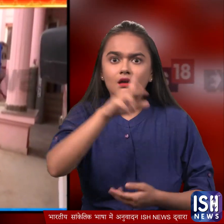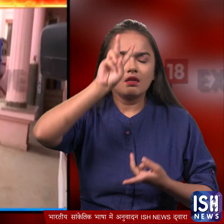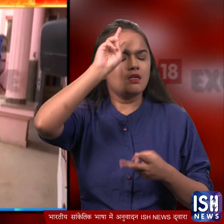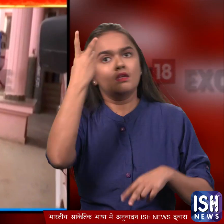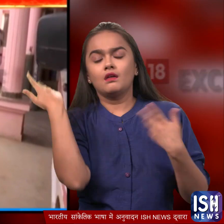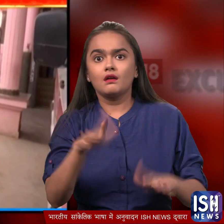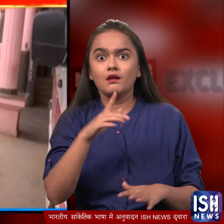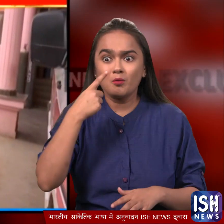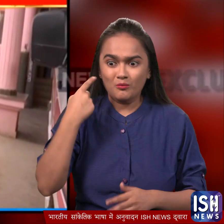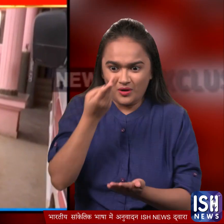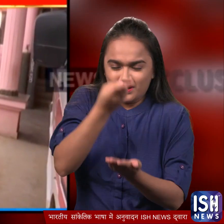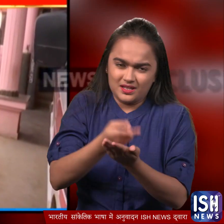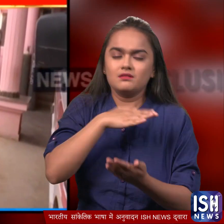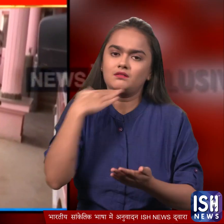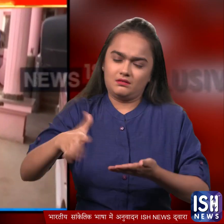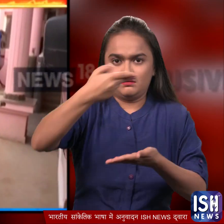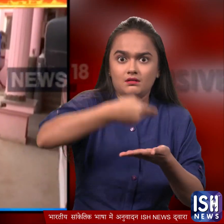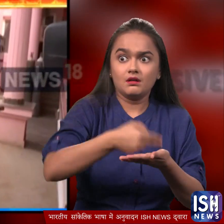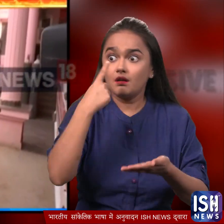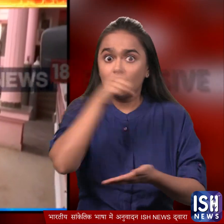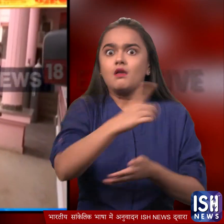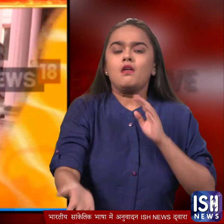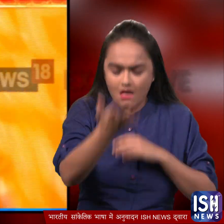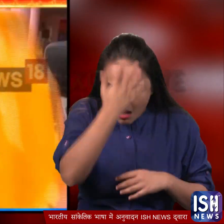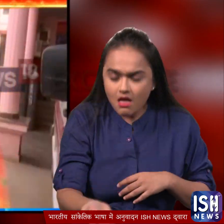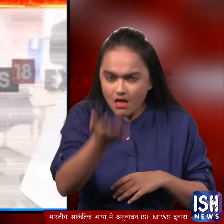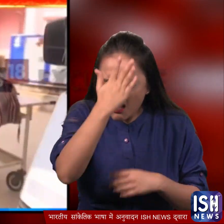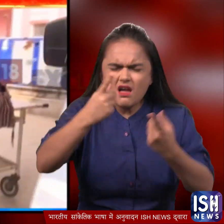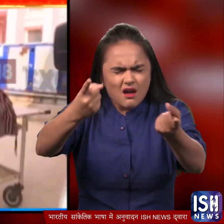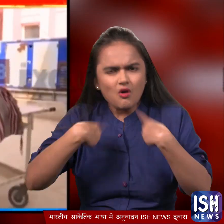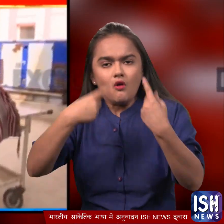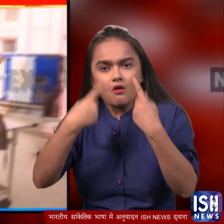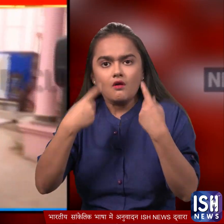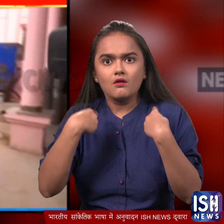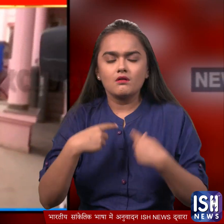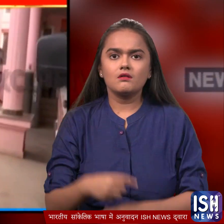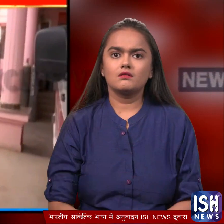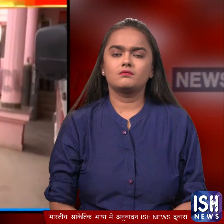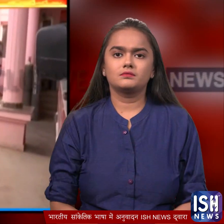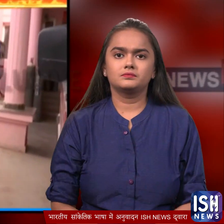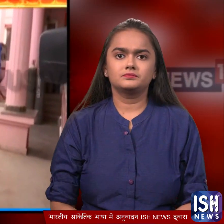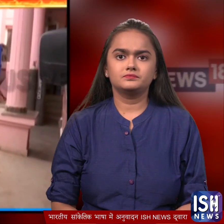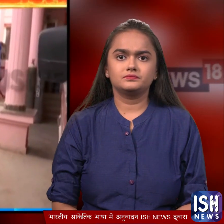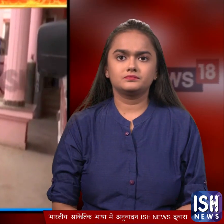खो बैठी। वो अपने बेटे के शव के पास स्ट्रेचर पर सिर पटक पटक कर रोने लगी।